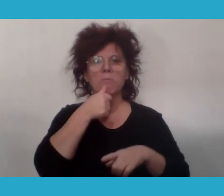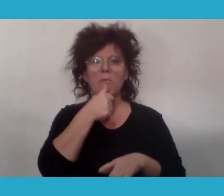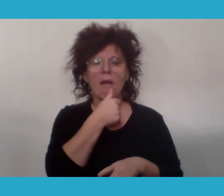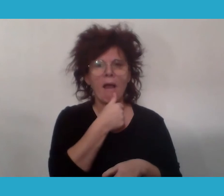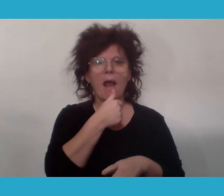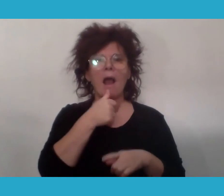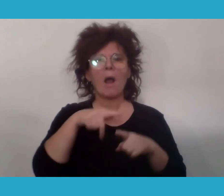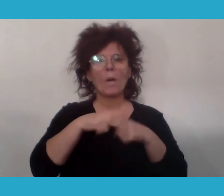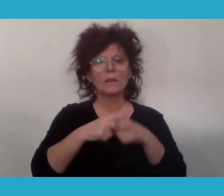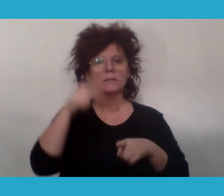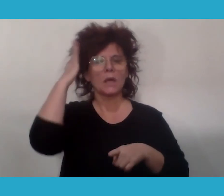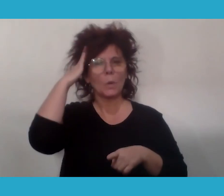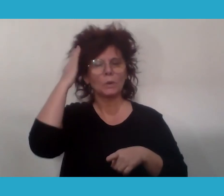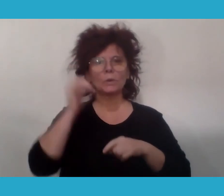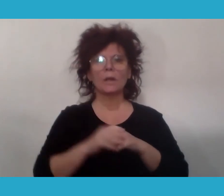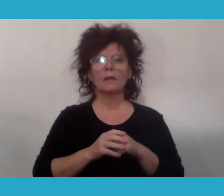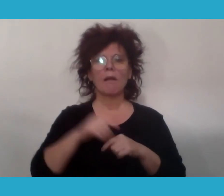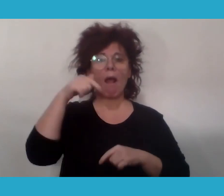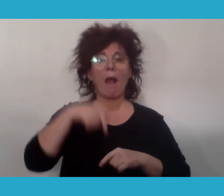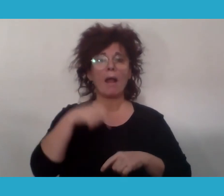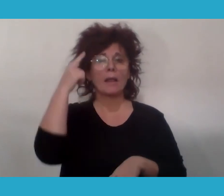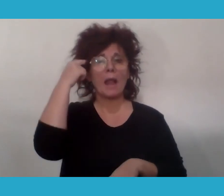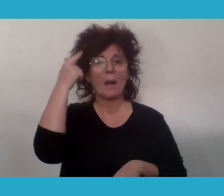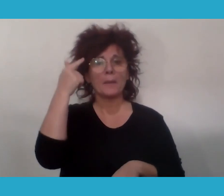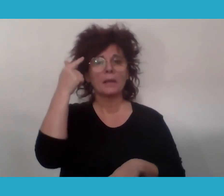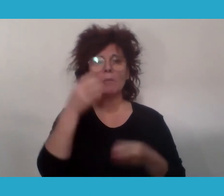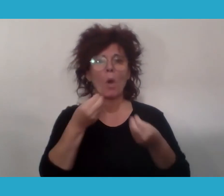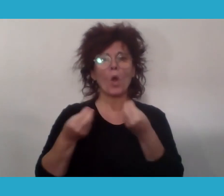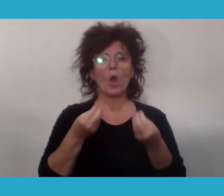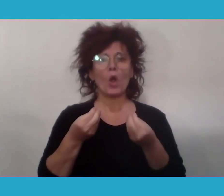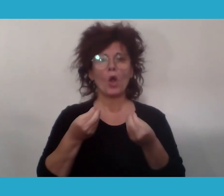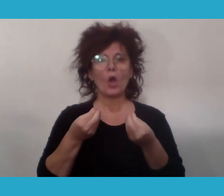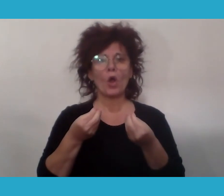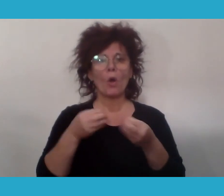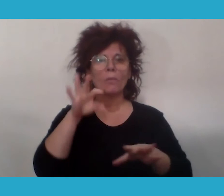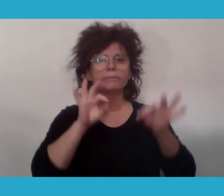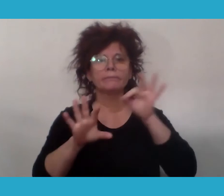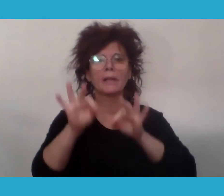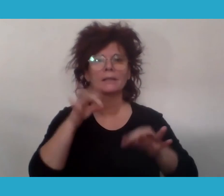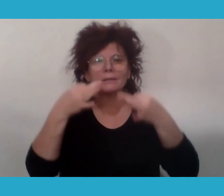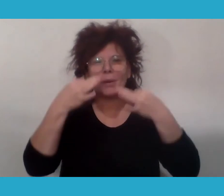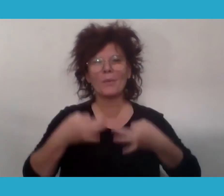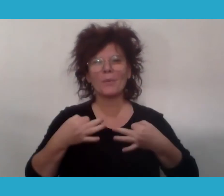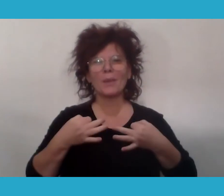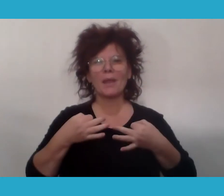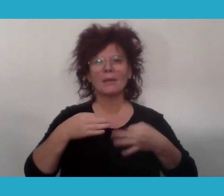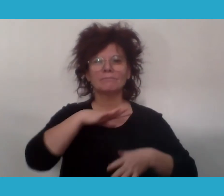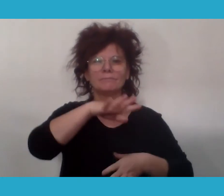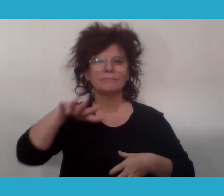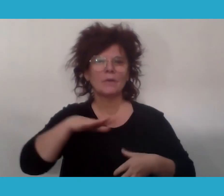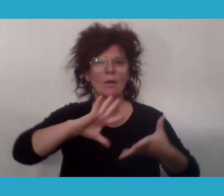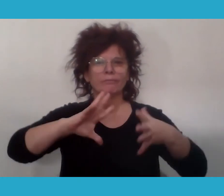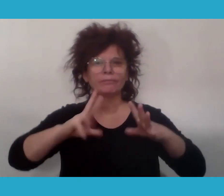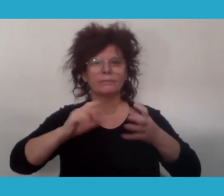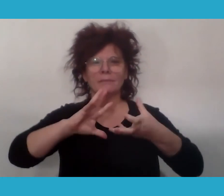aguas, efectuando talleres culturales. Aquí aprendemos de qué manera puede generar alternativas dignas sin que se destruya el ambiente,